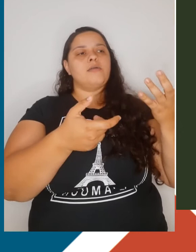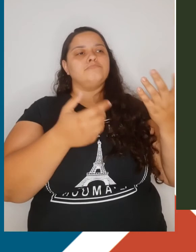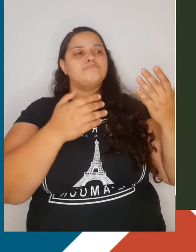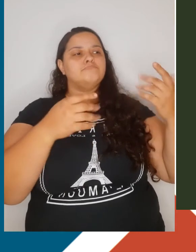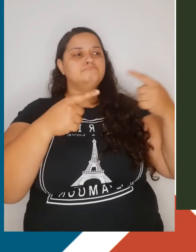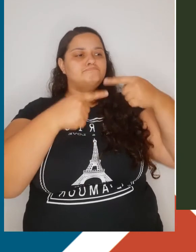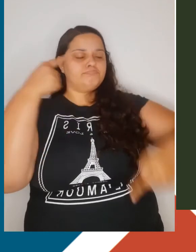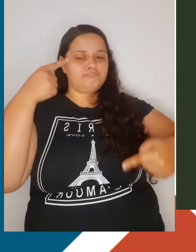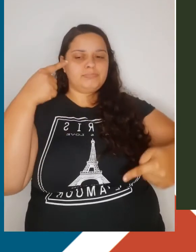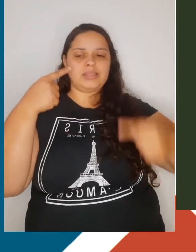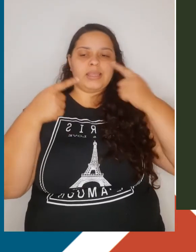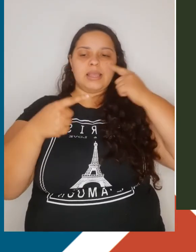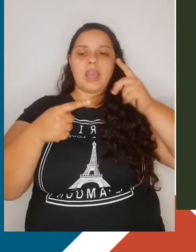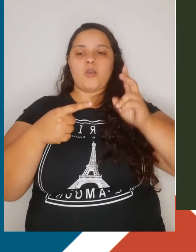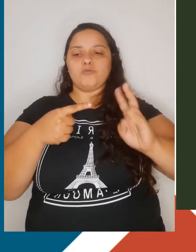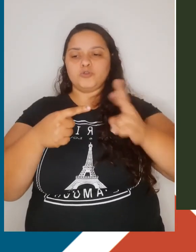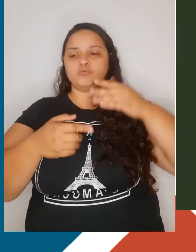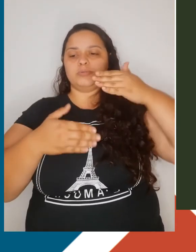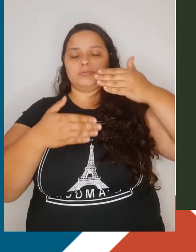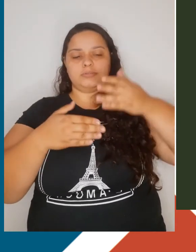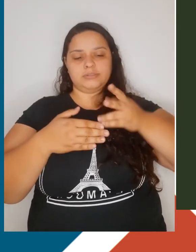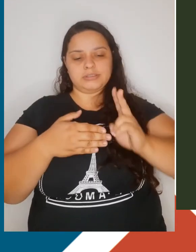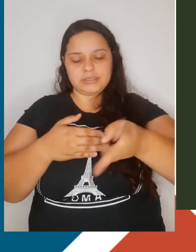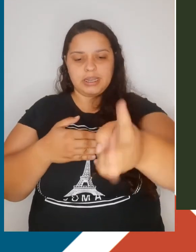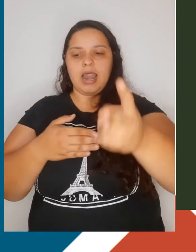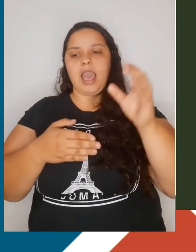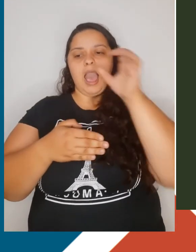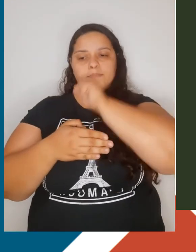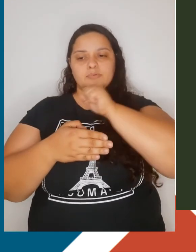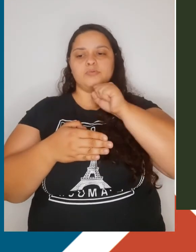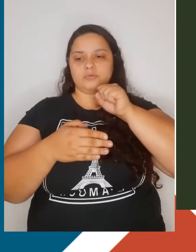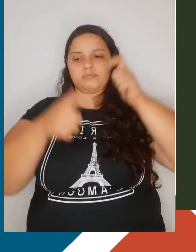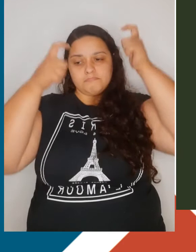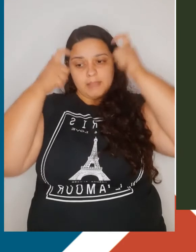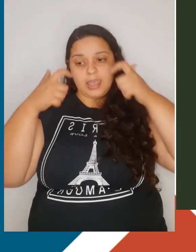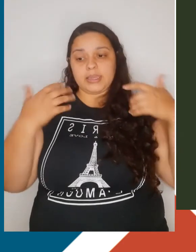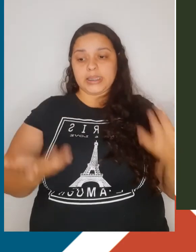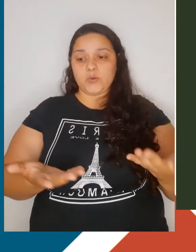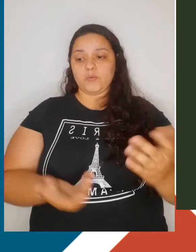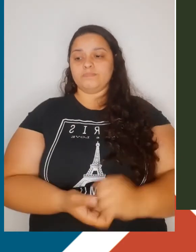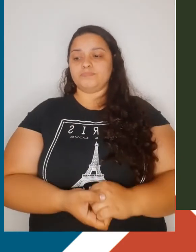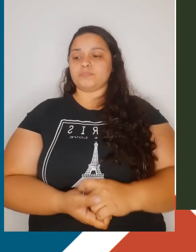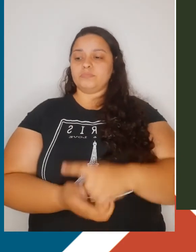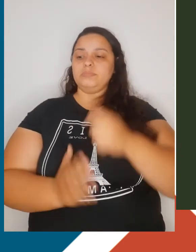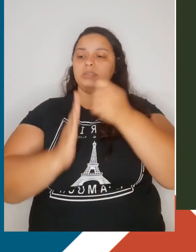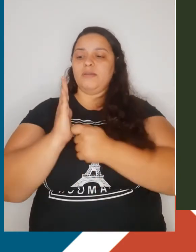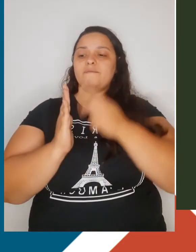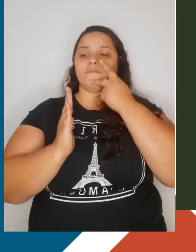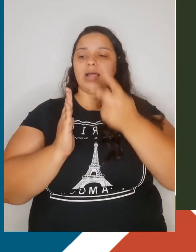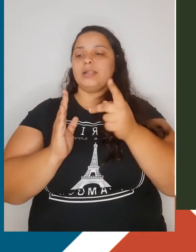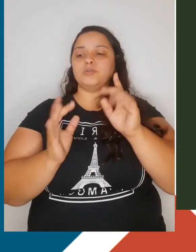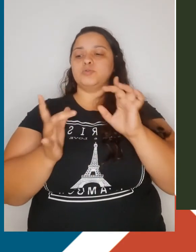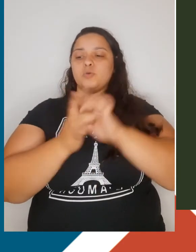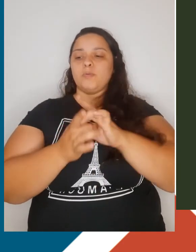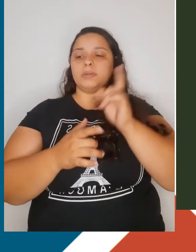rompe laços com a metrópole somente para acelerar o processo de dispersão do império. O comando da questão pede, então.